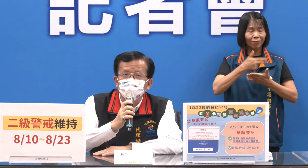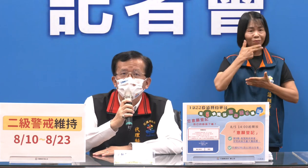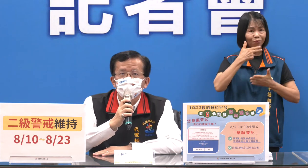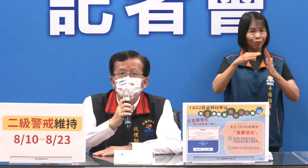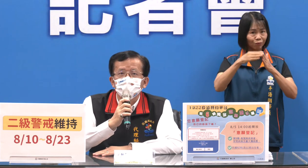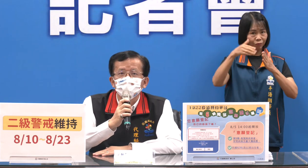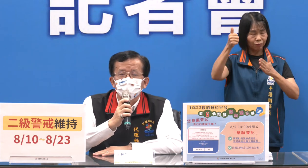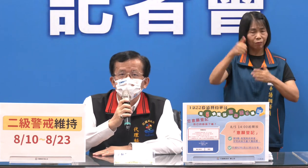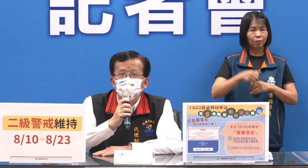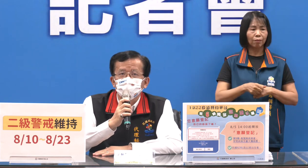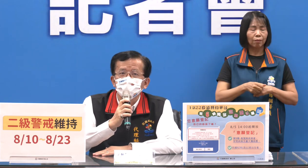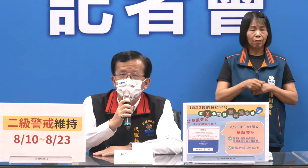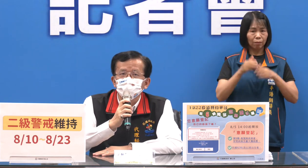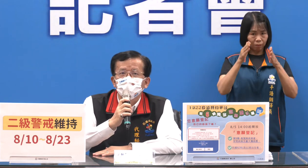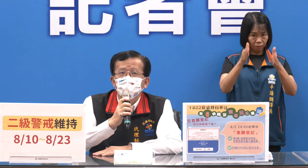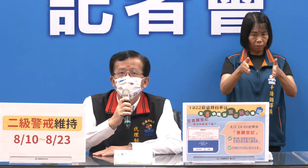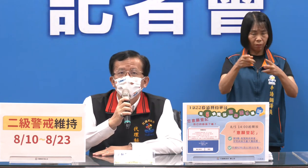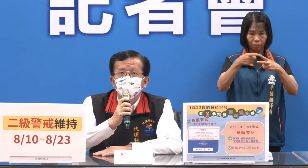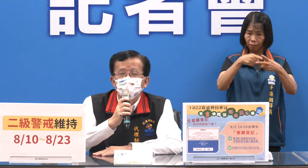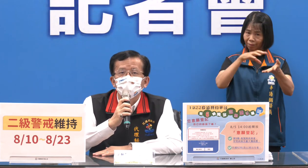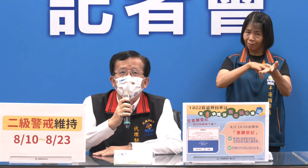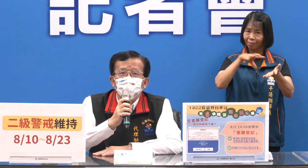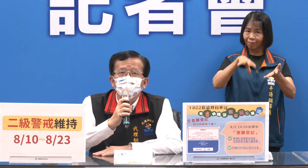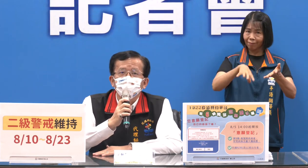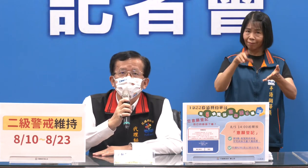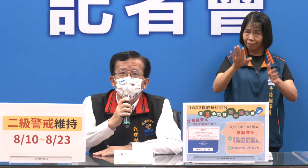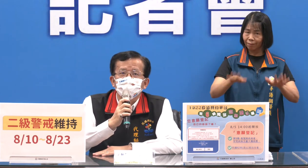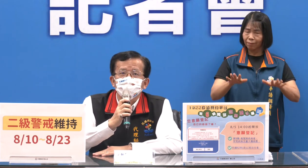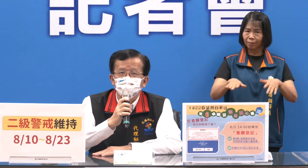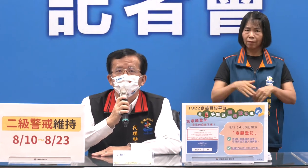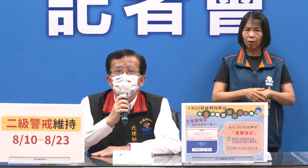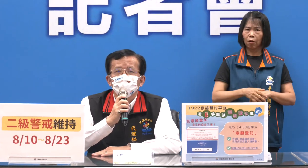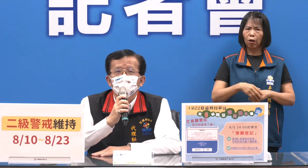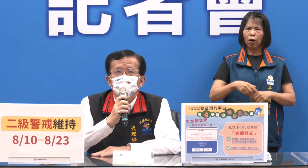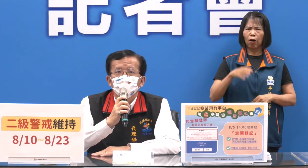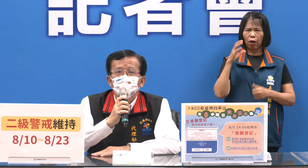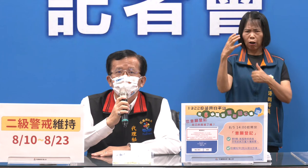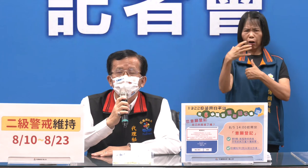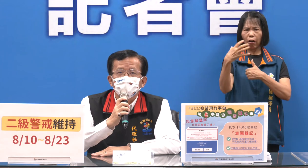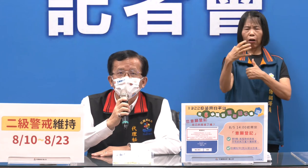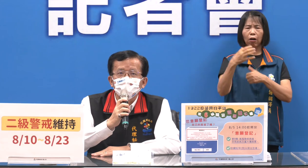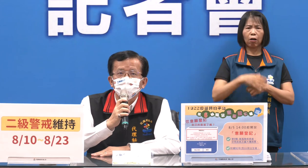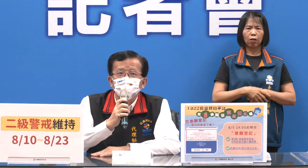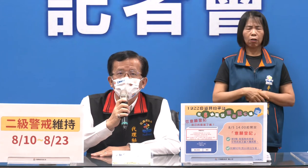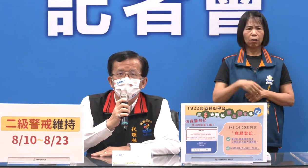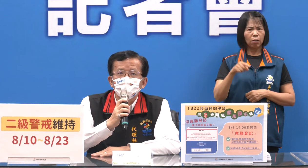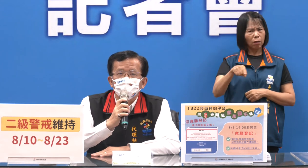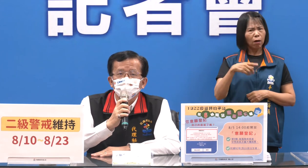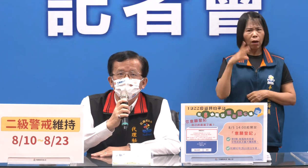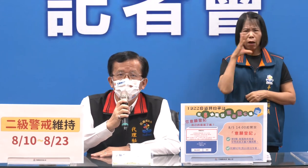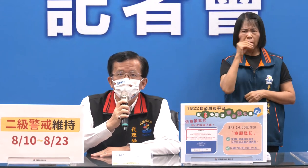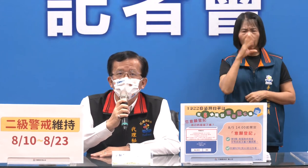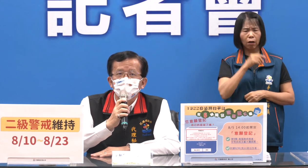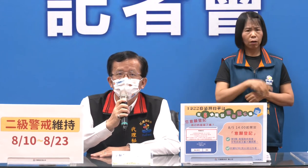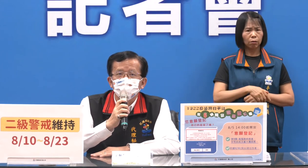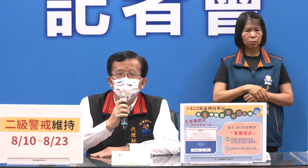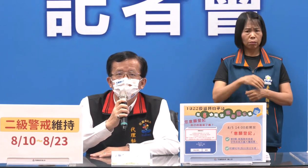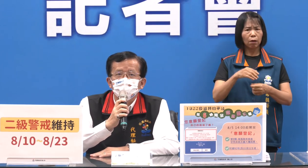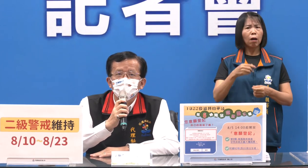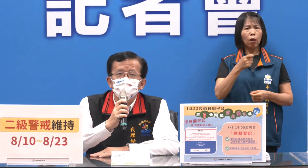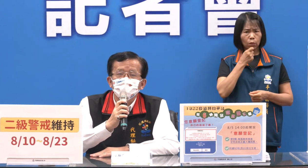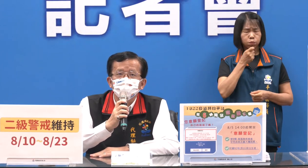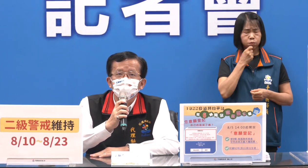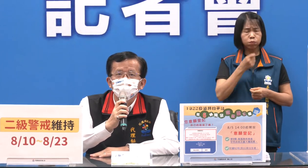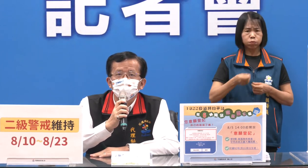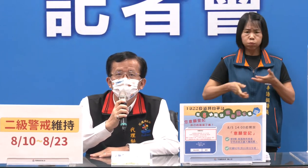诊所，尤其跟诊所有些诊所今天反应非常的激烈，说他有这个能力，有这意愿，有这热